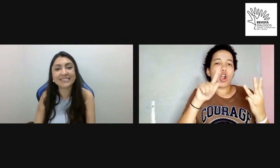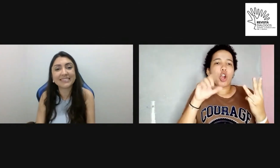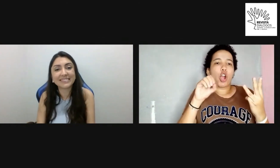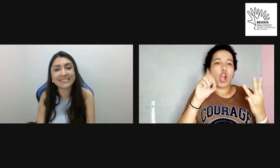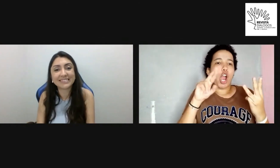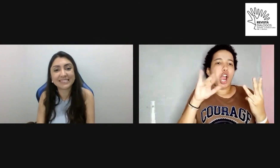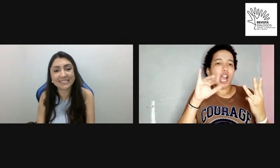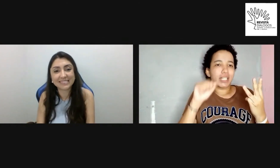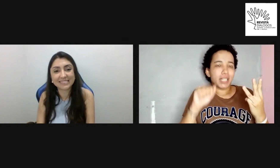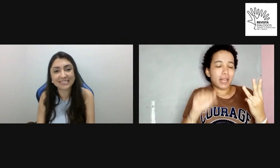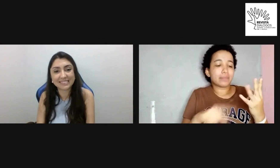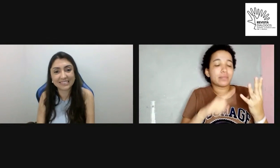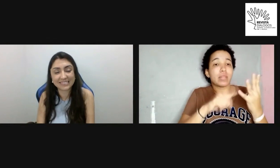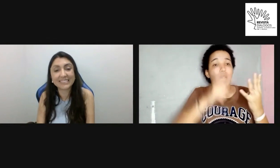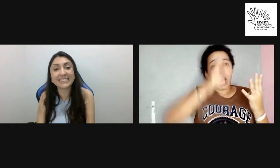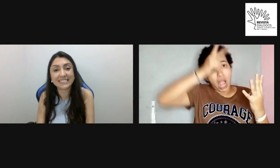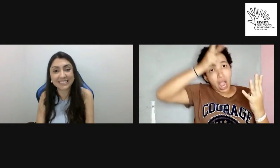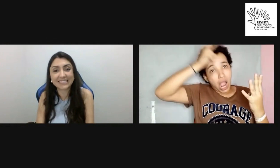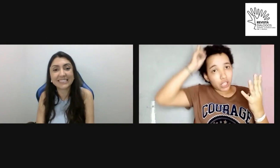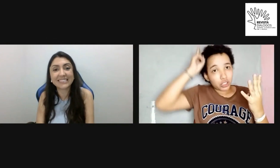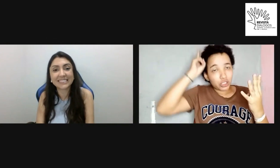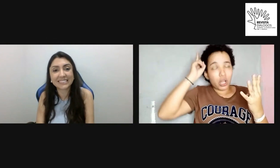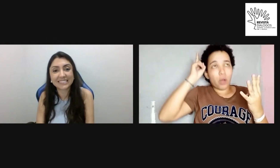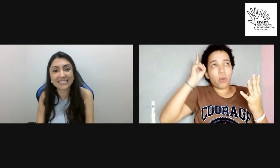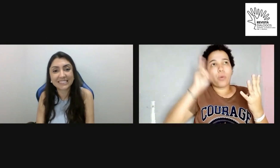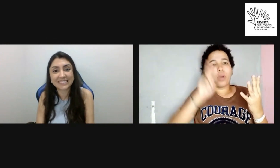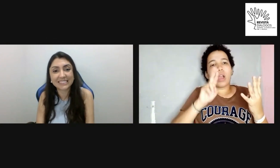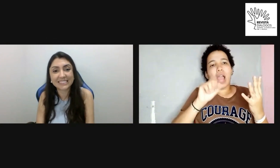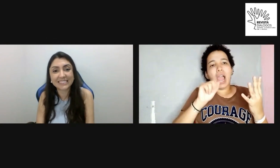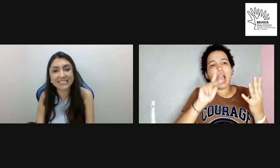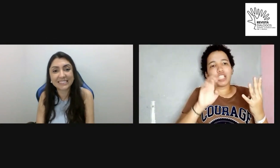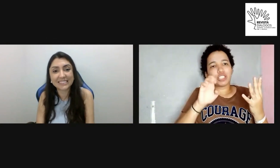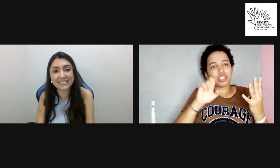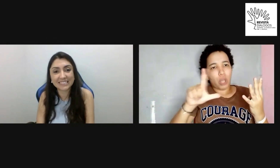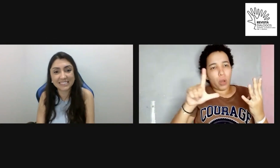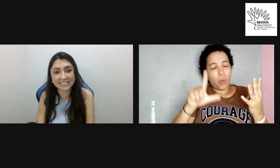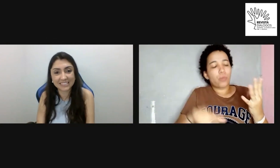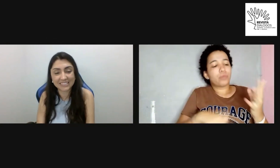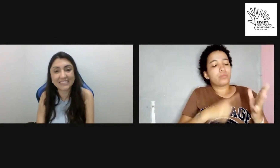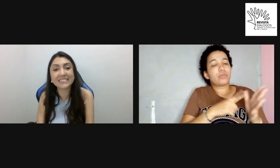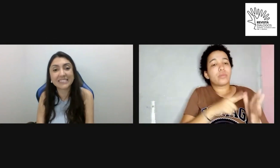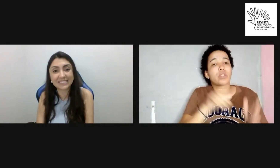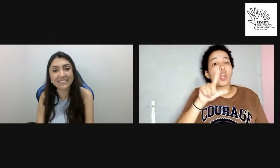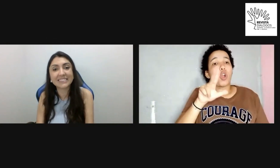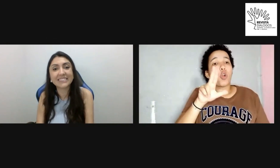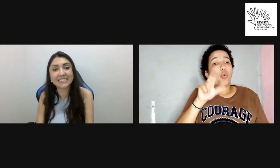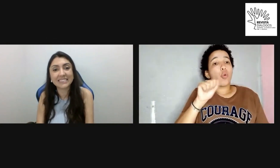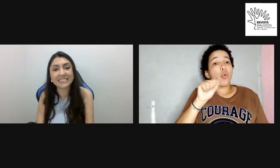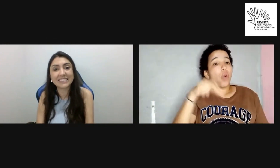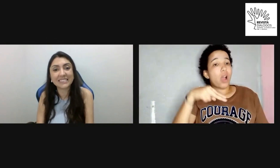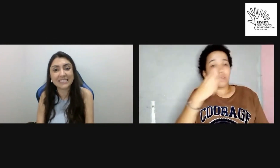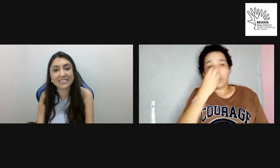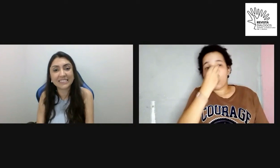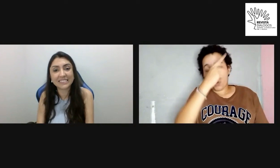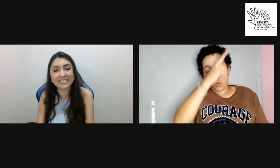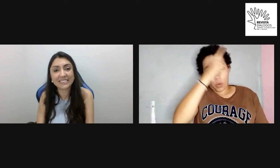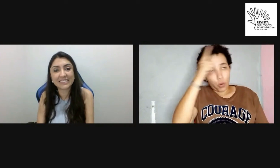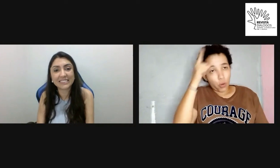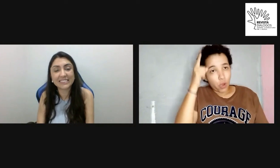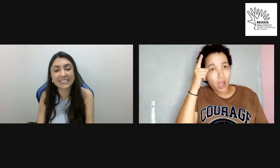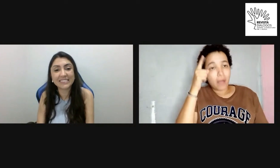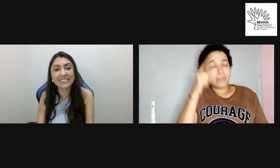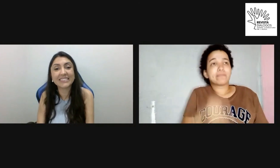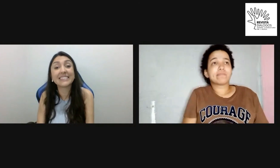a professora Glória, a Raquel, também o Luan,